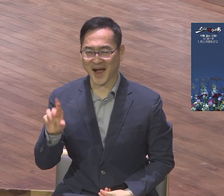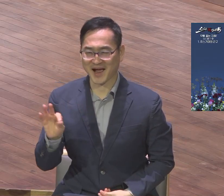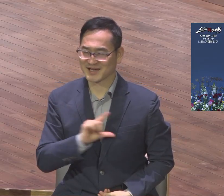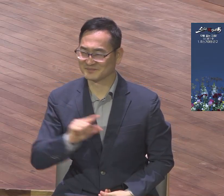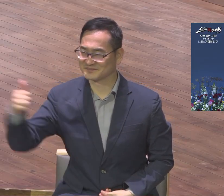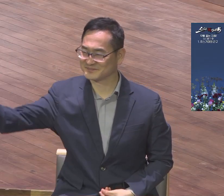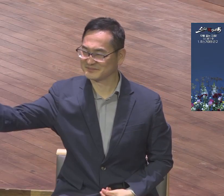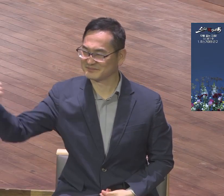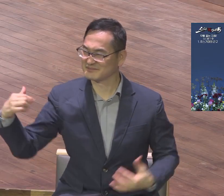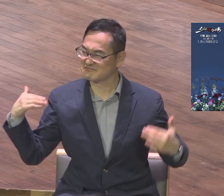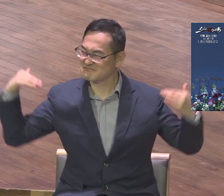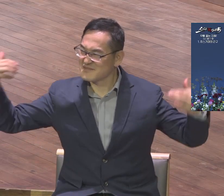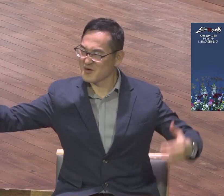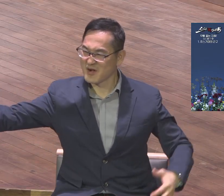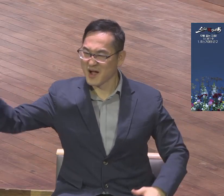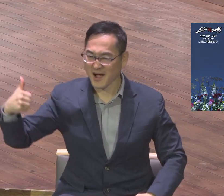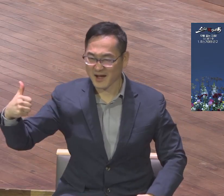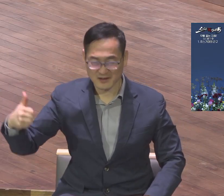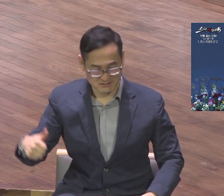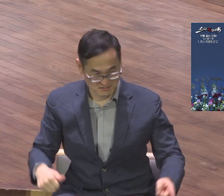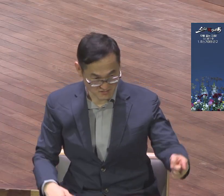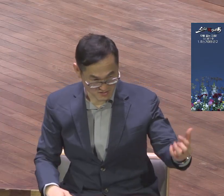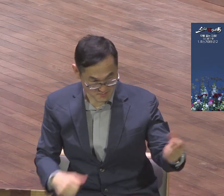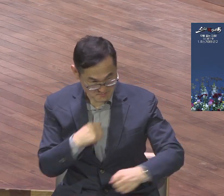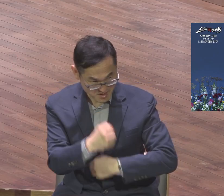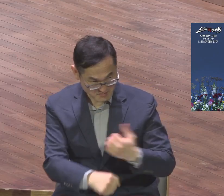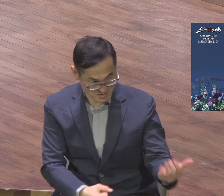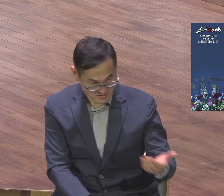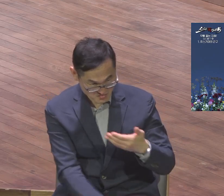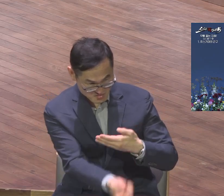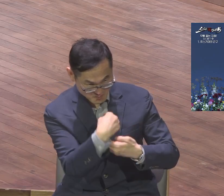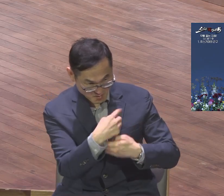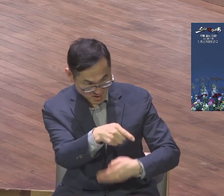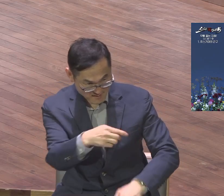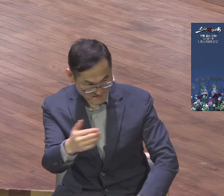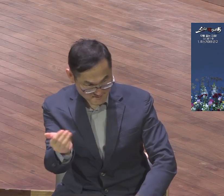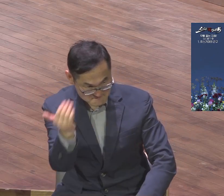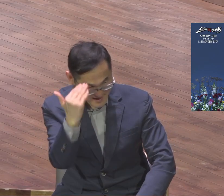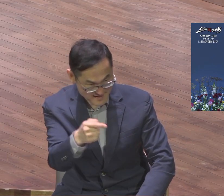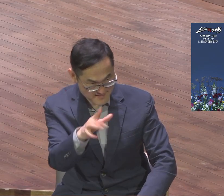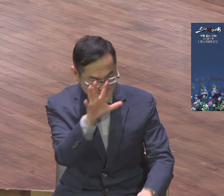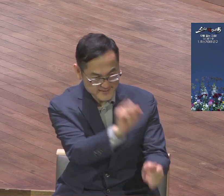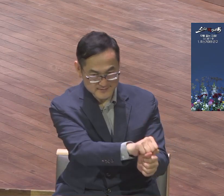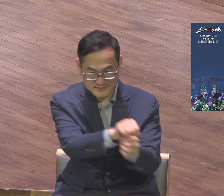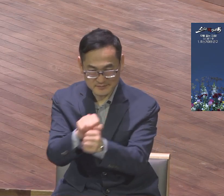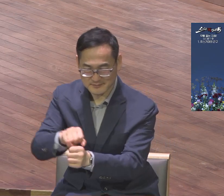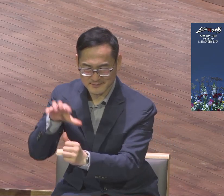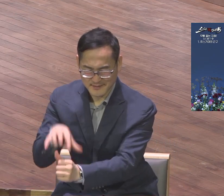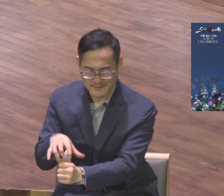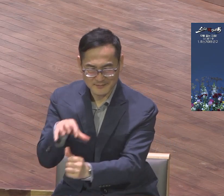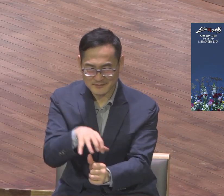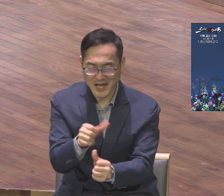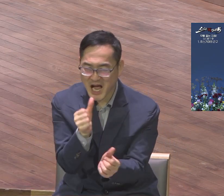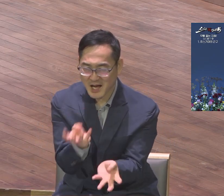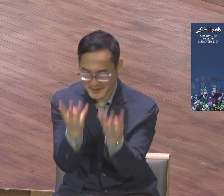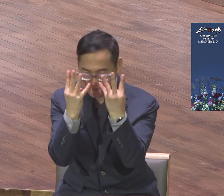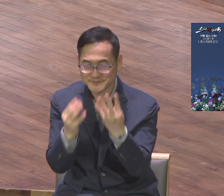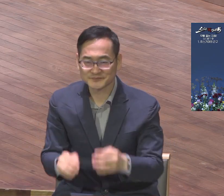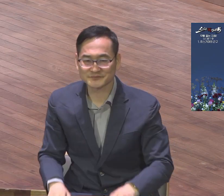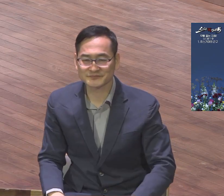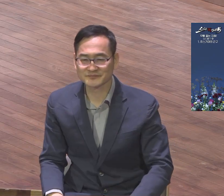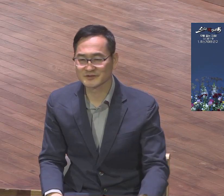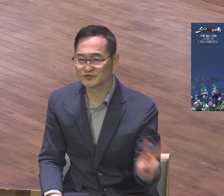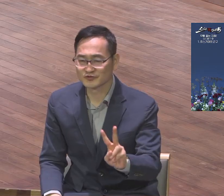그리고 자신의 지역에 침입을 했다고, 무단 침입했다고 지하 감옥에 가두고 심하게 매질을